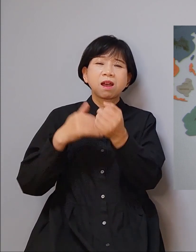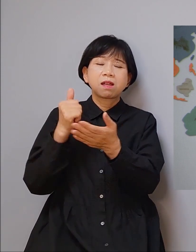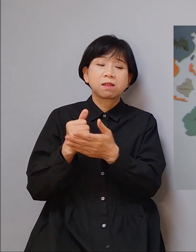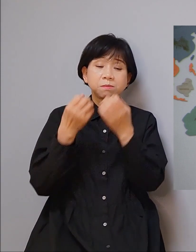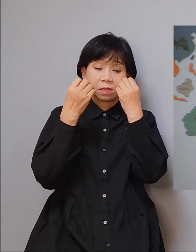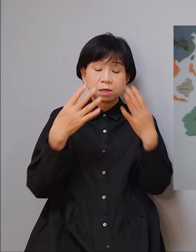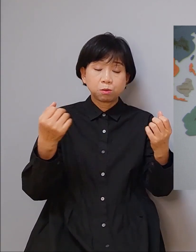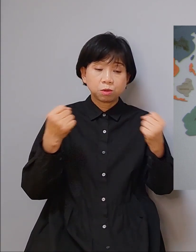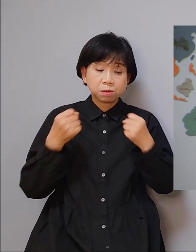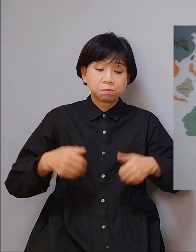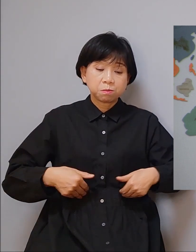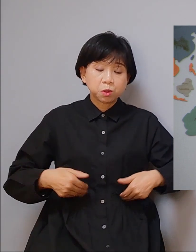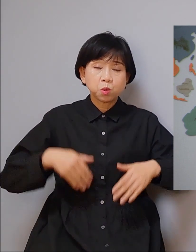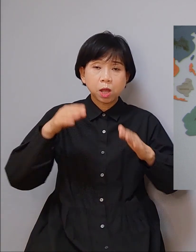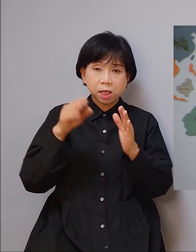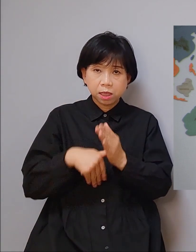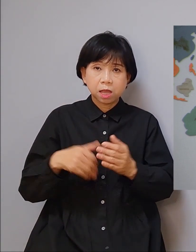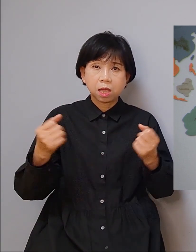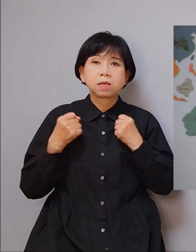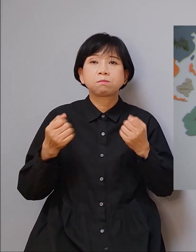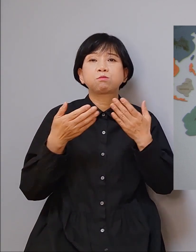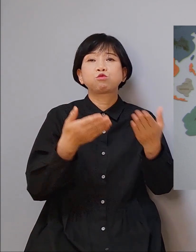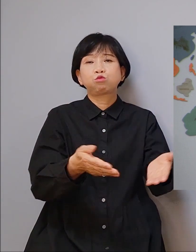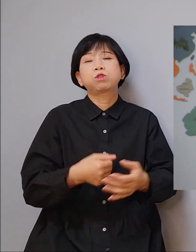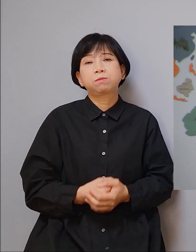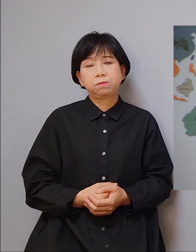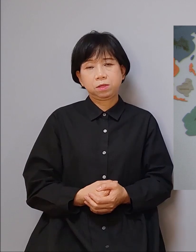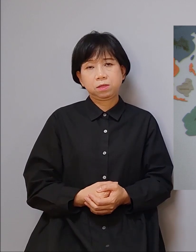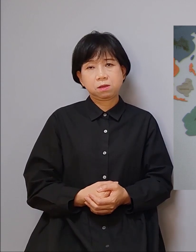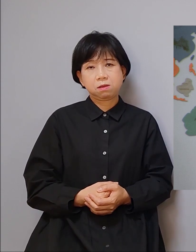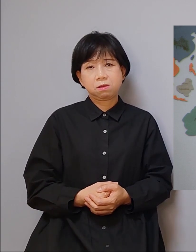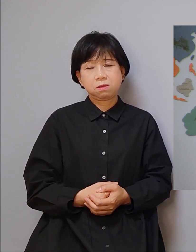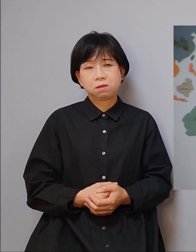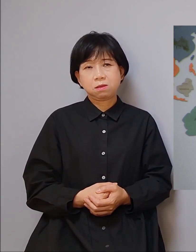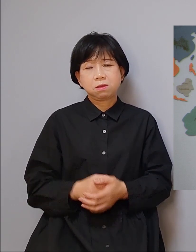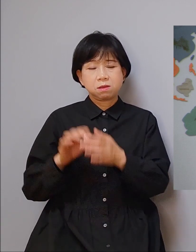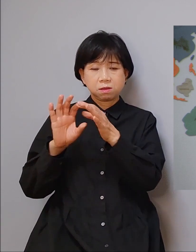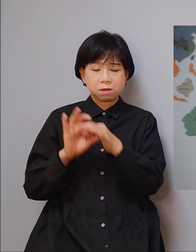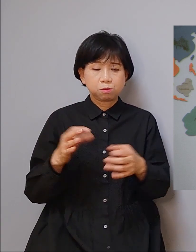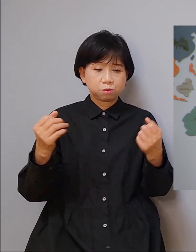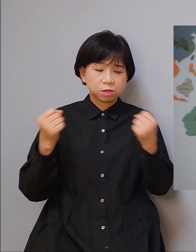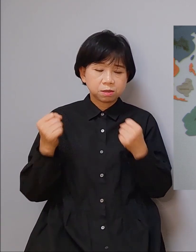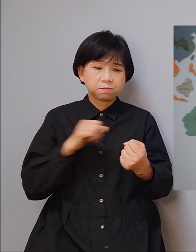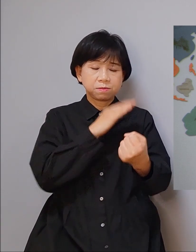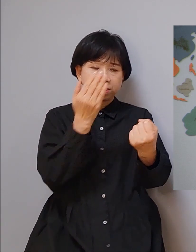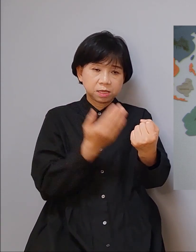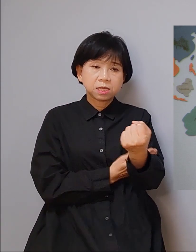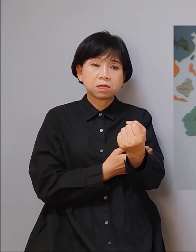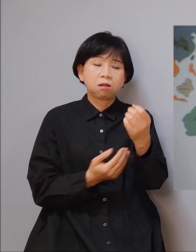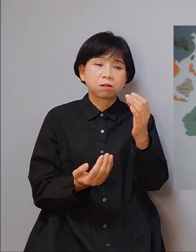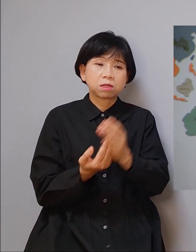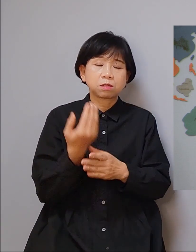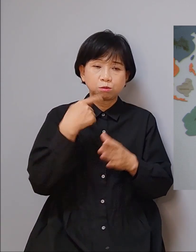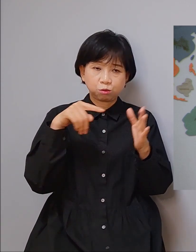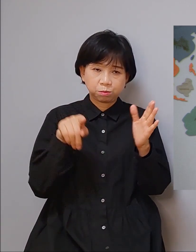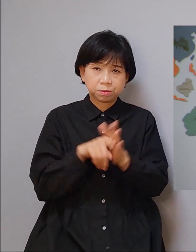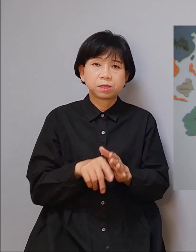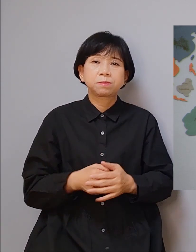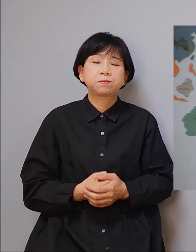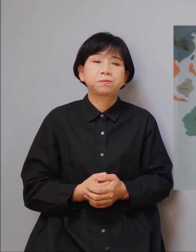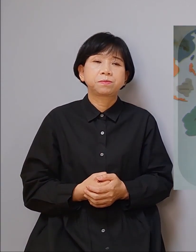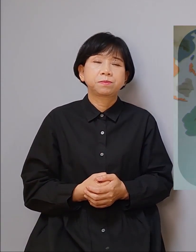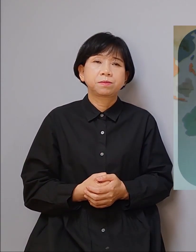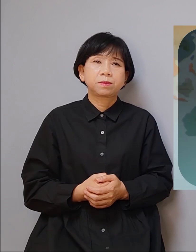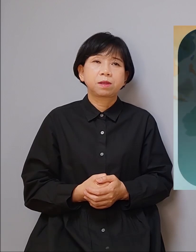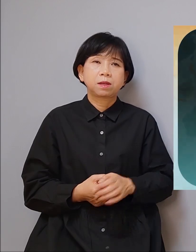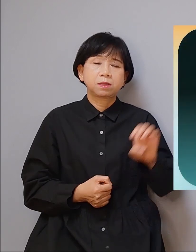필요한 순간 그 힘을 주십니다. 그러면 계속해서 나아갈 힘과 능력이 우리에게 생기는 줄 믿습니다.